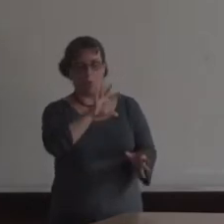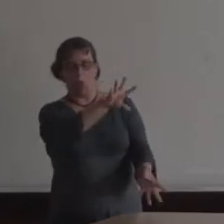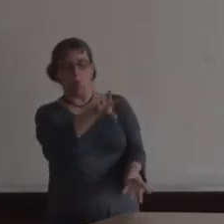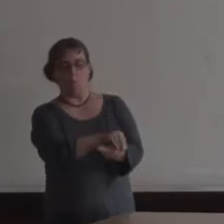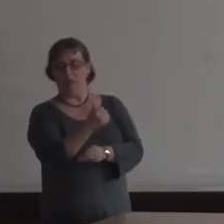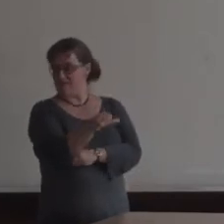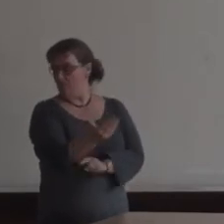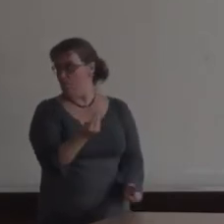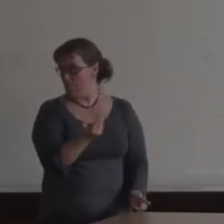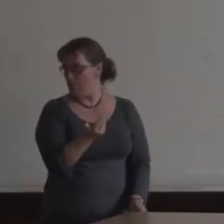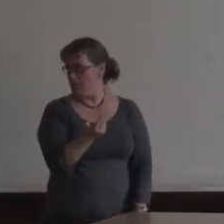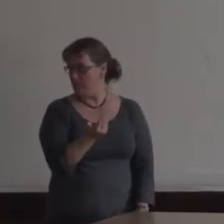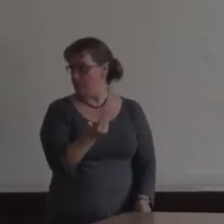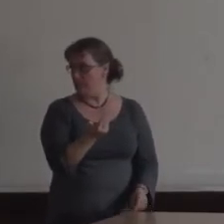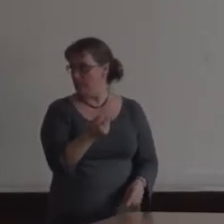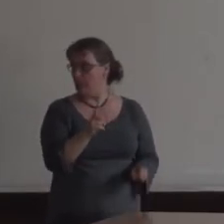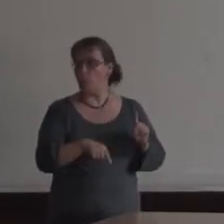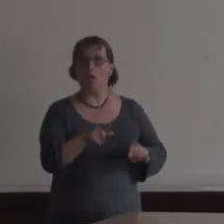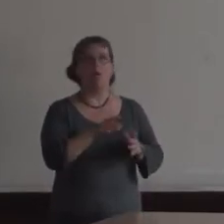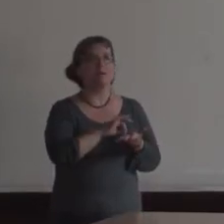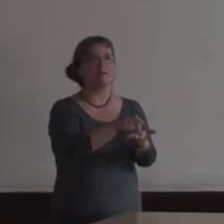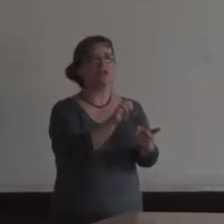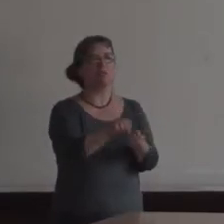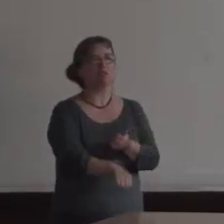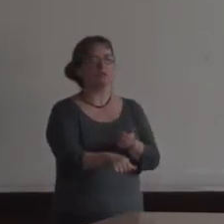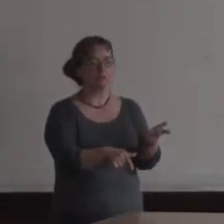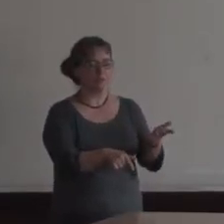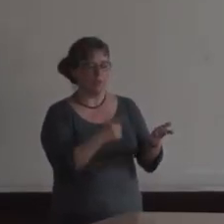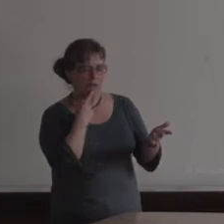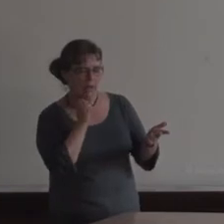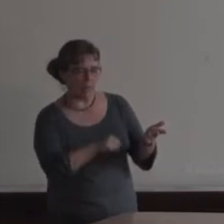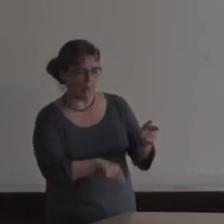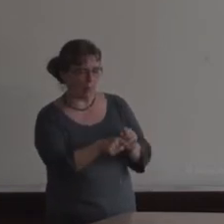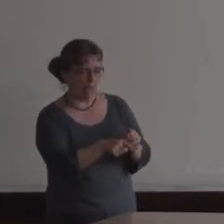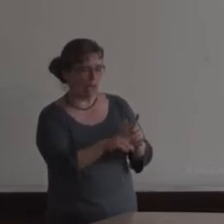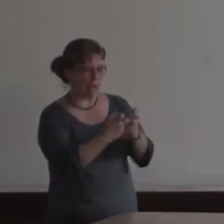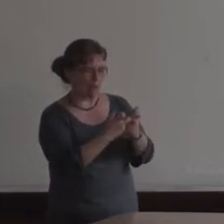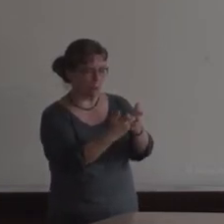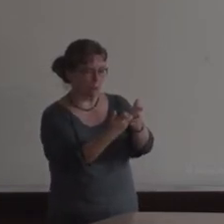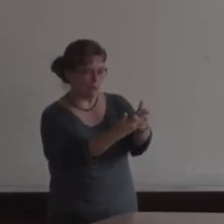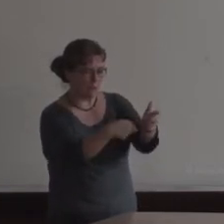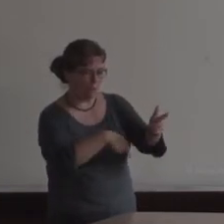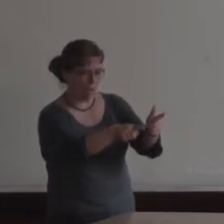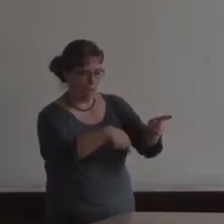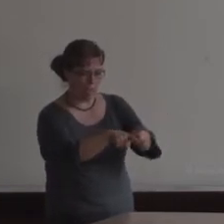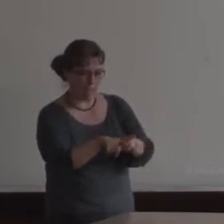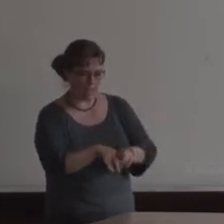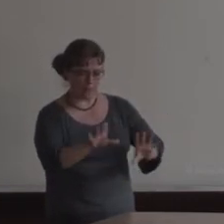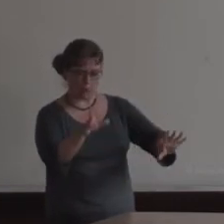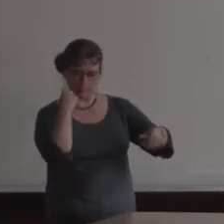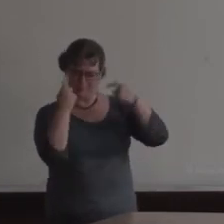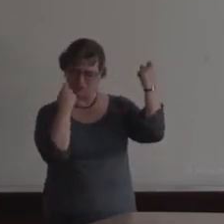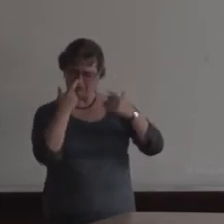chose de compliqué, une liste avec plein de choses. Une fois qu'il en tient un, il va essayer de la simplifier. Il se dit, OK, est-ce que si je réduis la taille,